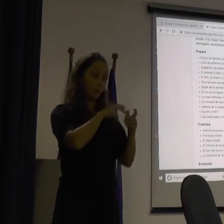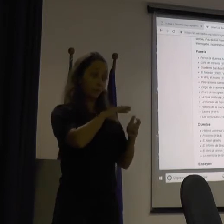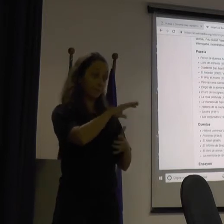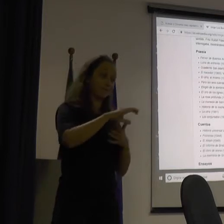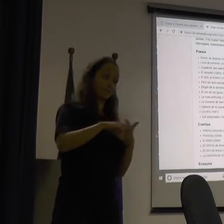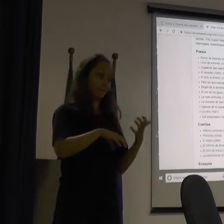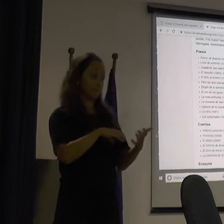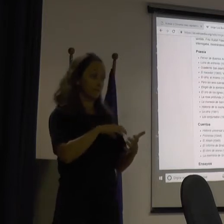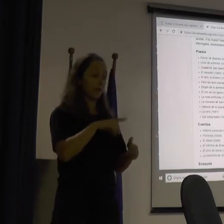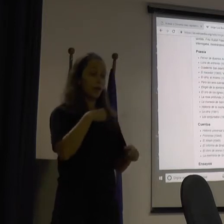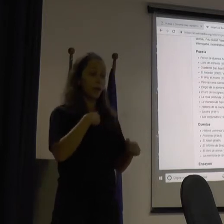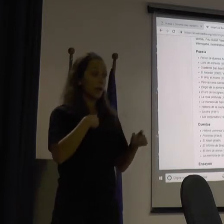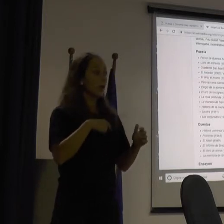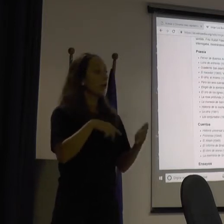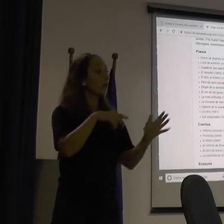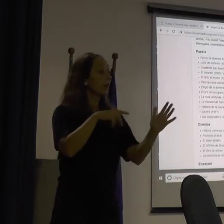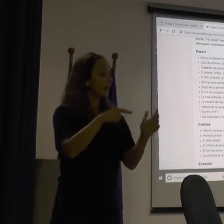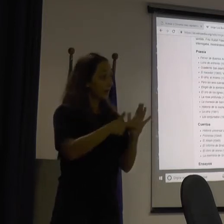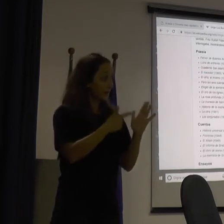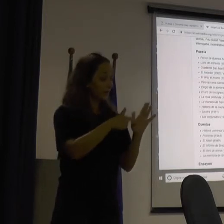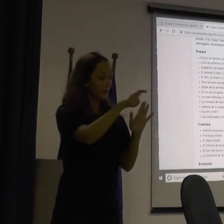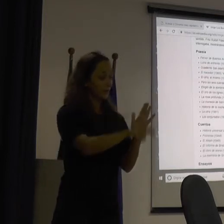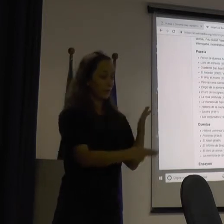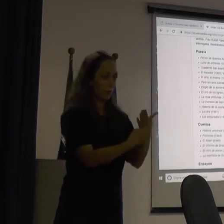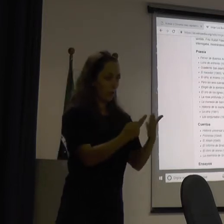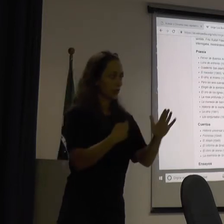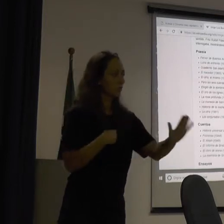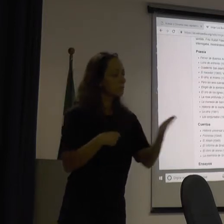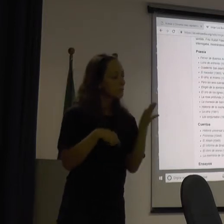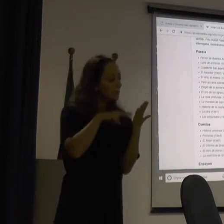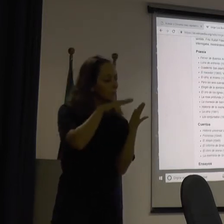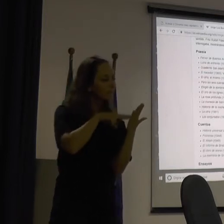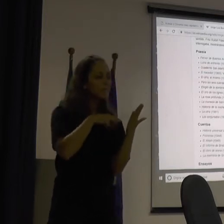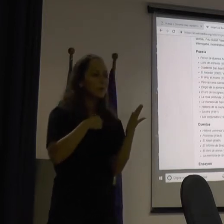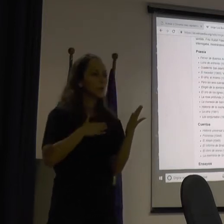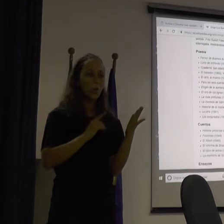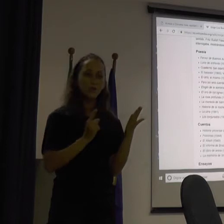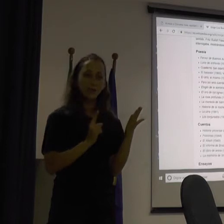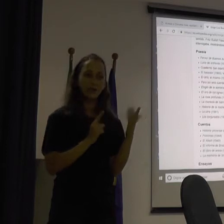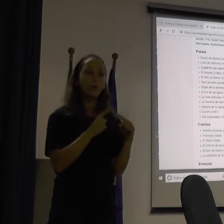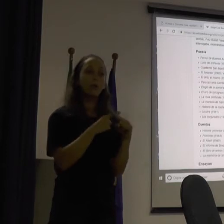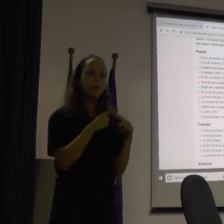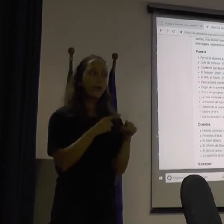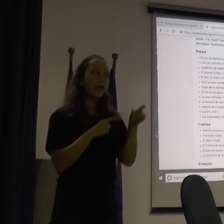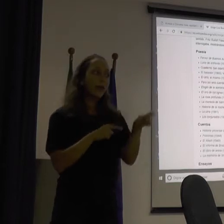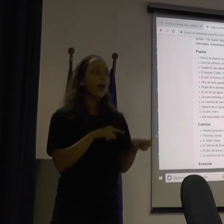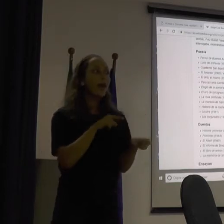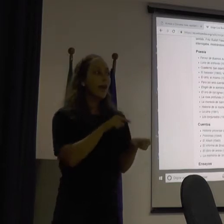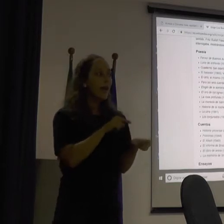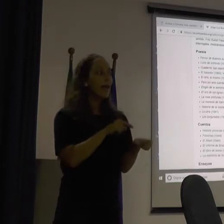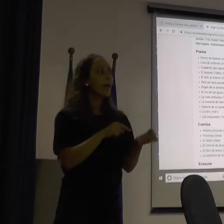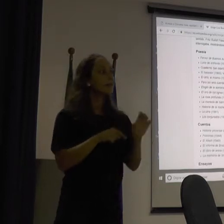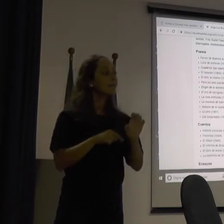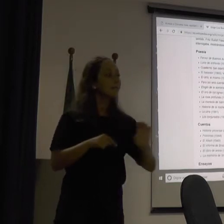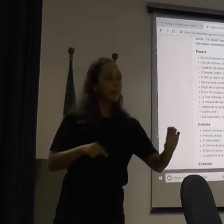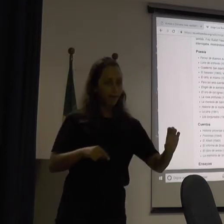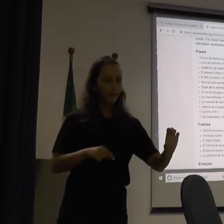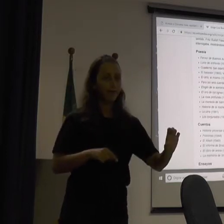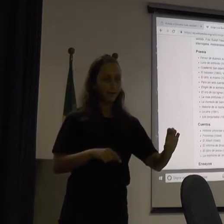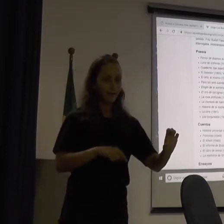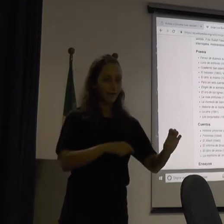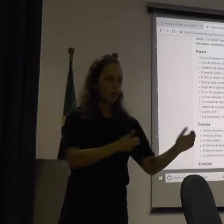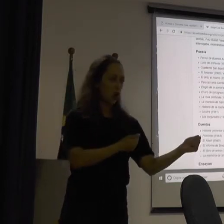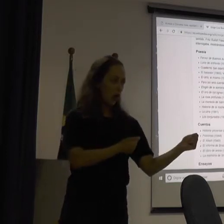vezes que eu li o Borges, eu não gostei, porque o Borges, a gente sabe que ele foi de esquerda na juventude e depois ele